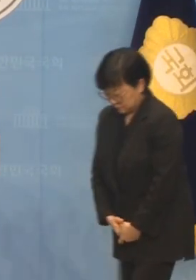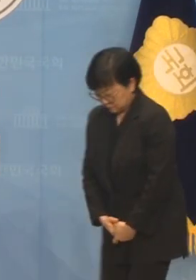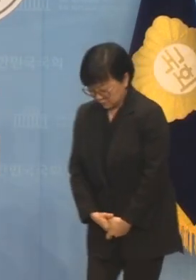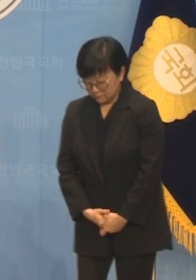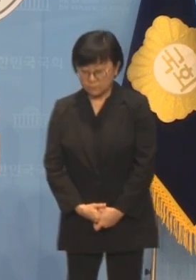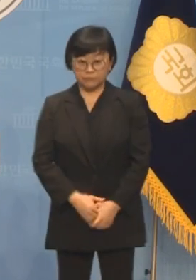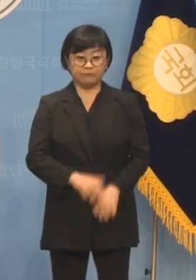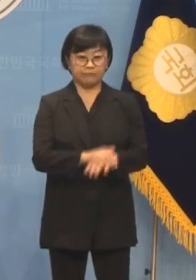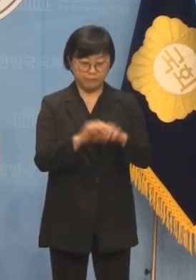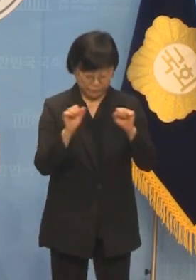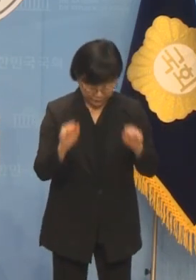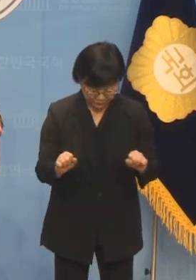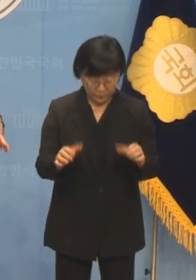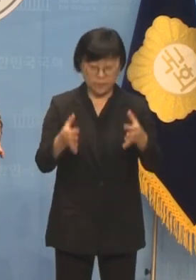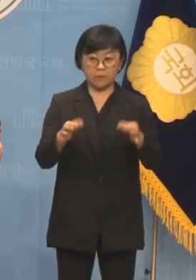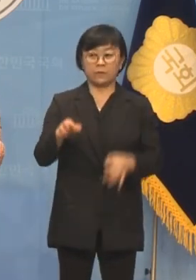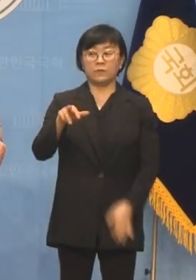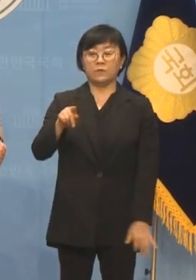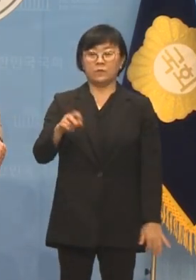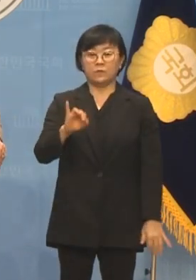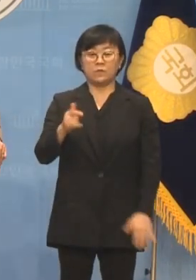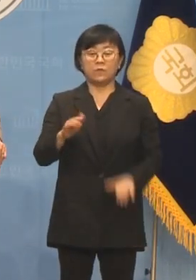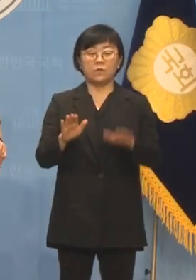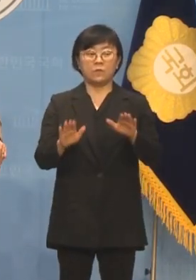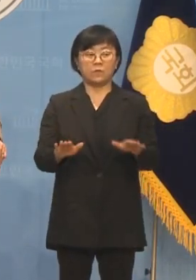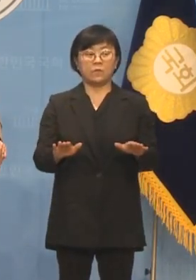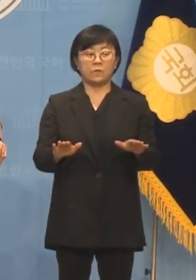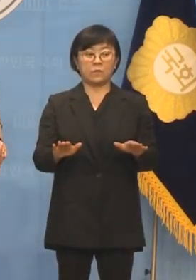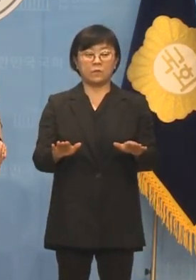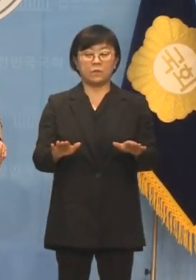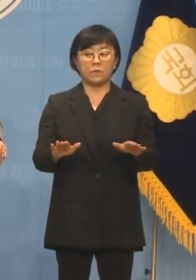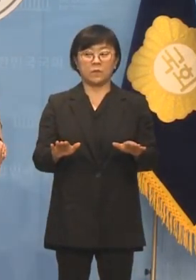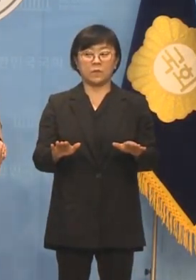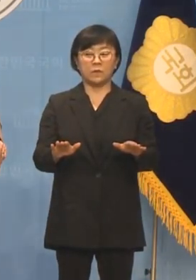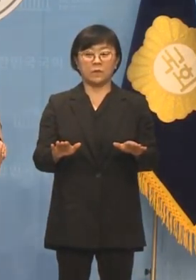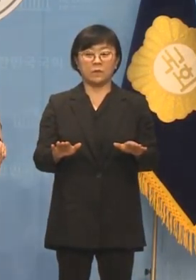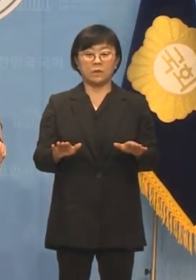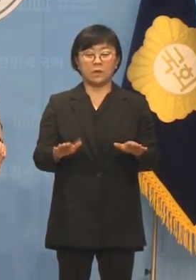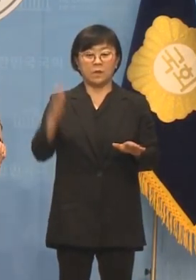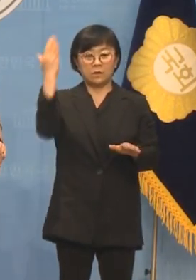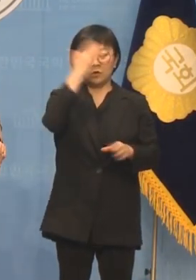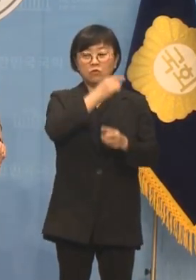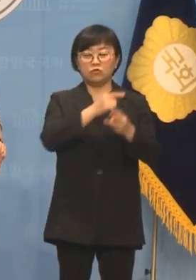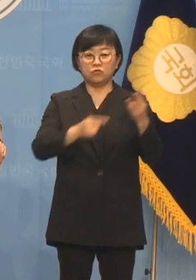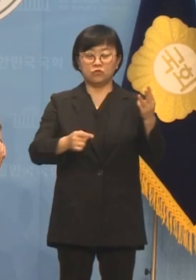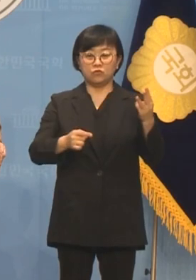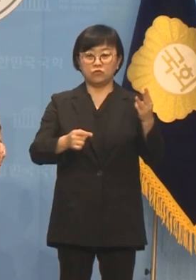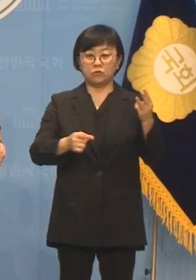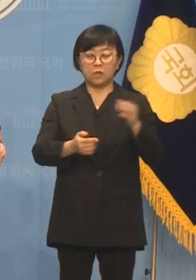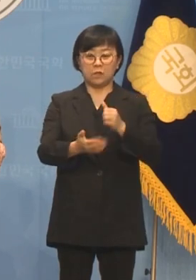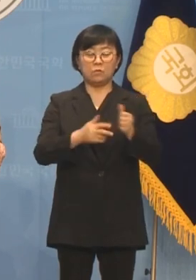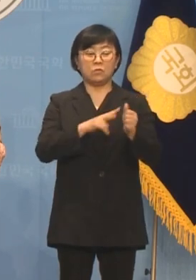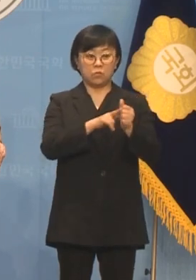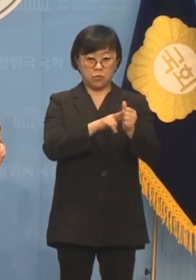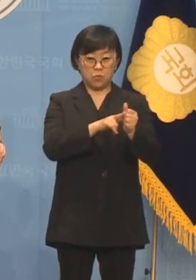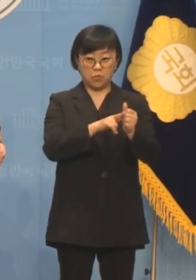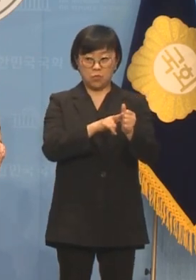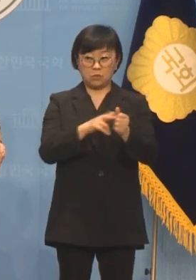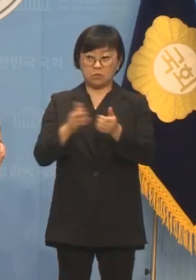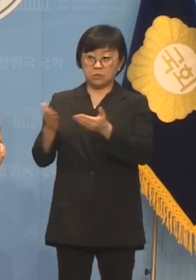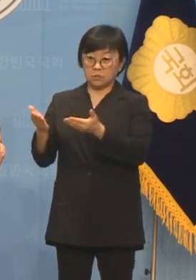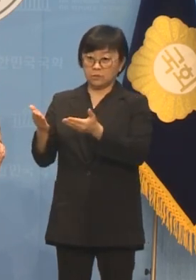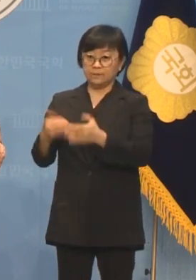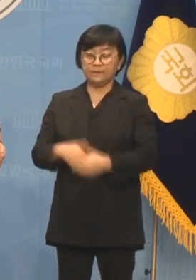예 안녕하세요 김정민입니다 어 오늘은 우리어 청주 청원에 예비 후보 등록을 했던 유행열 예비